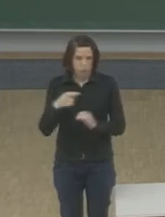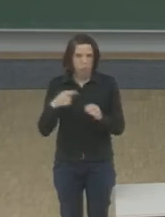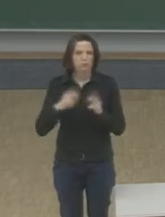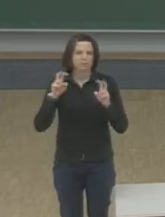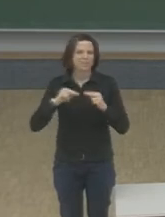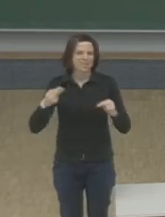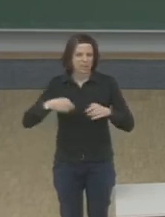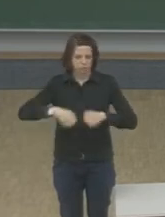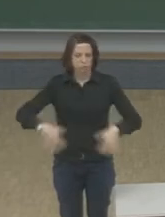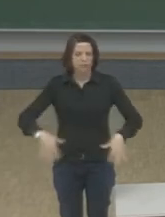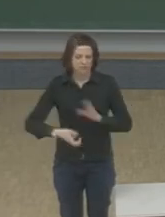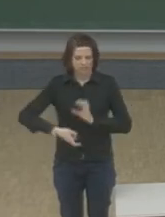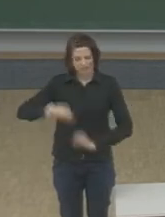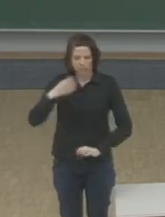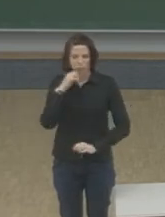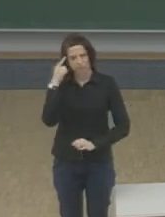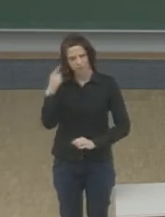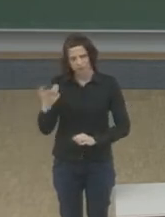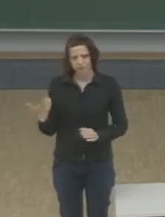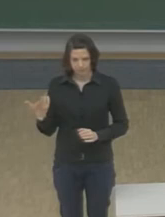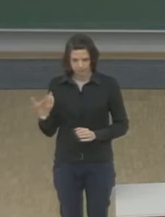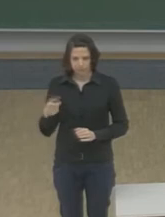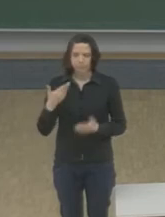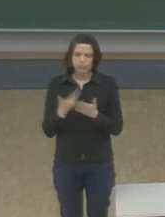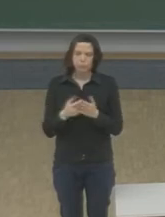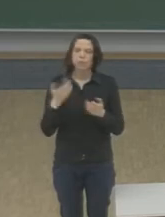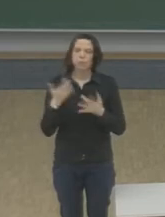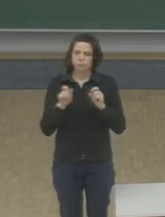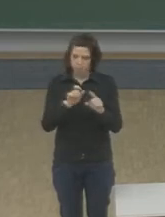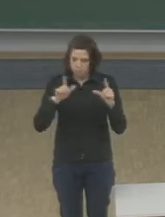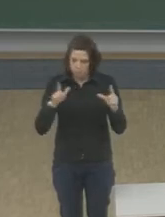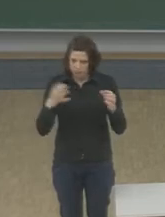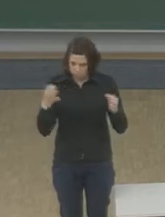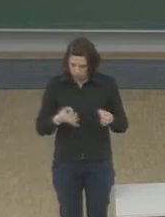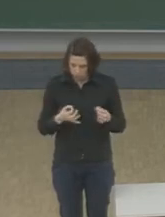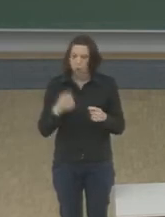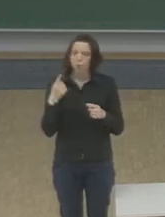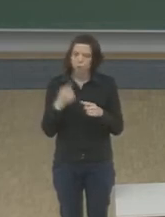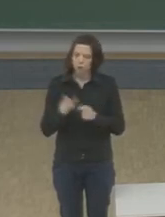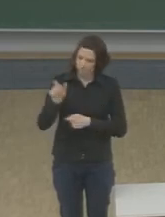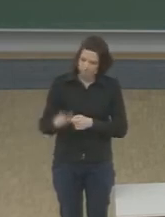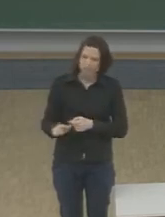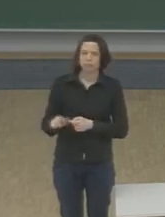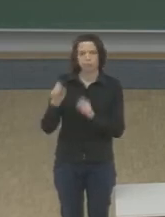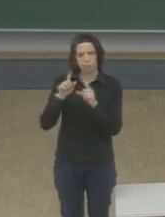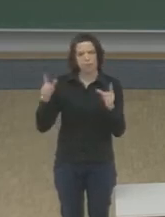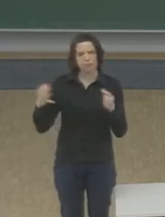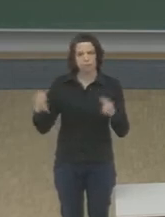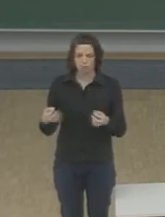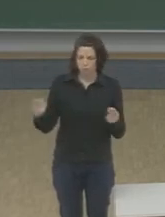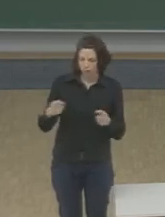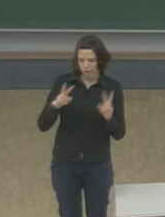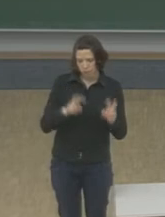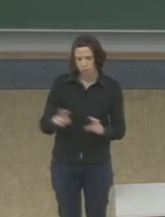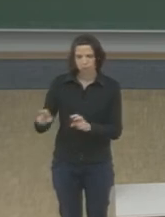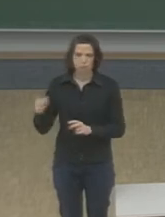Dazu bedürfe es sowohl eines Bildes von der Mathematik als auch eines Bildes vom Menschen. Winter gelangt dabei